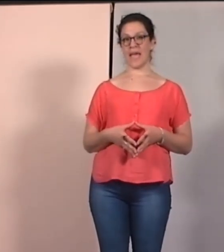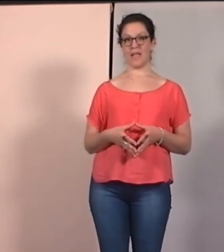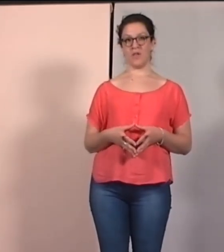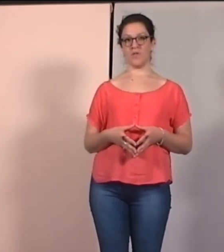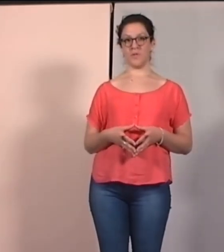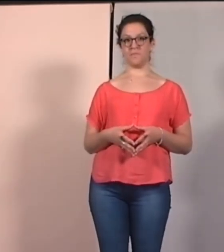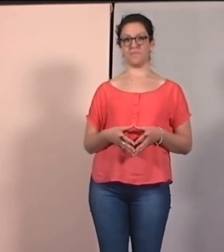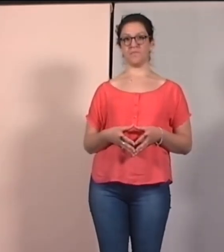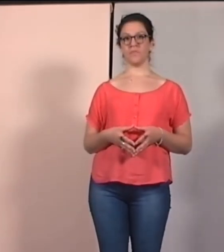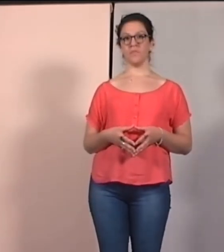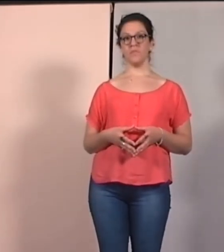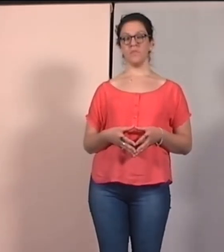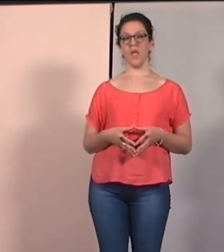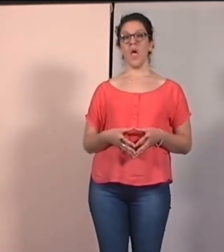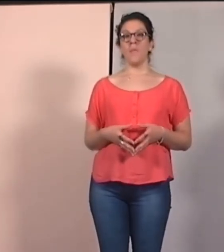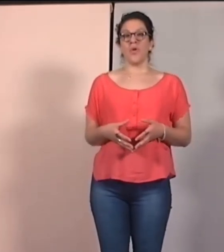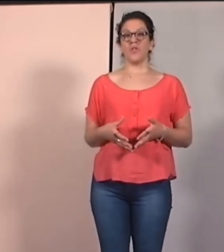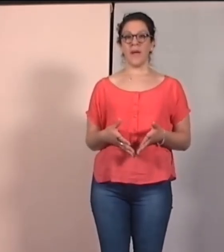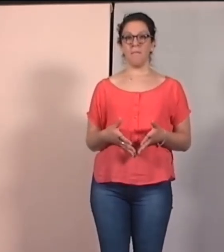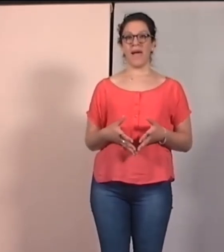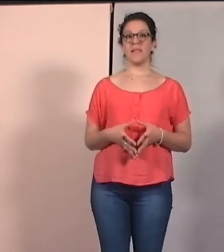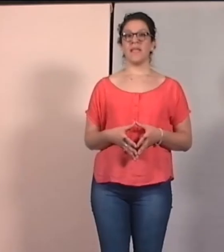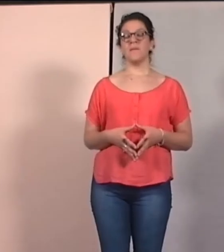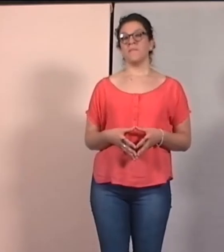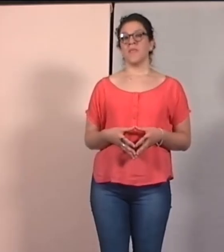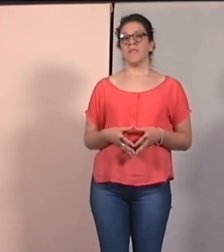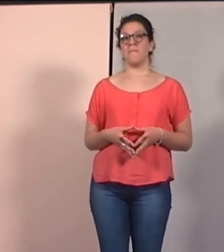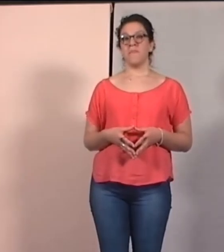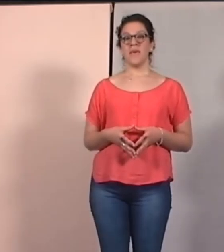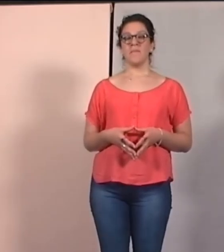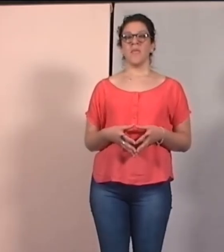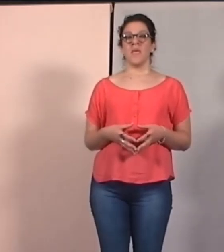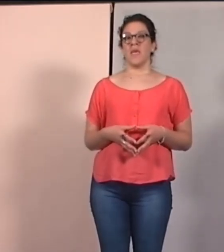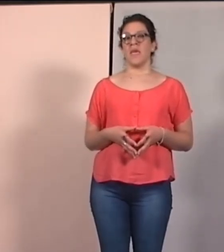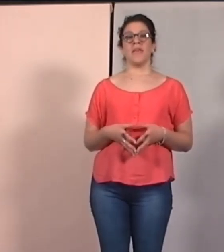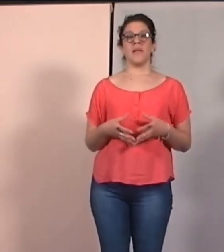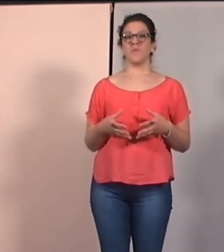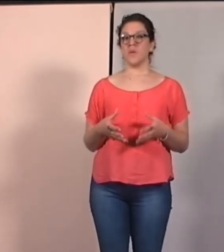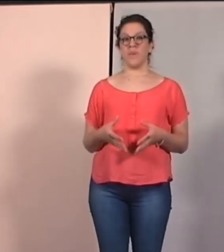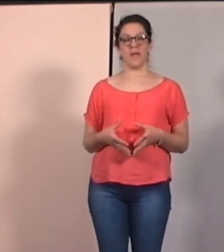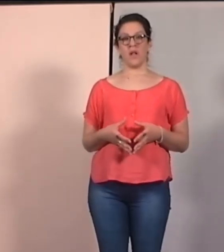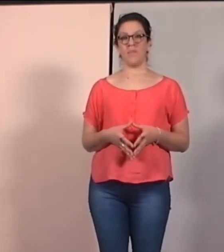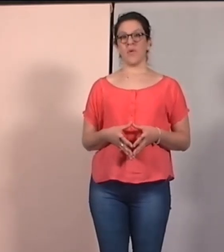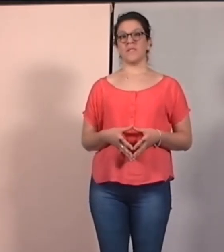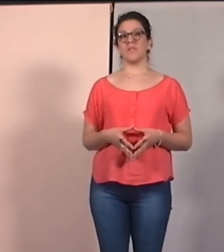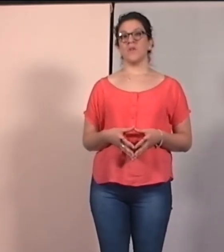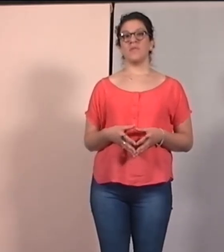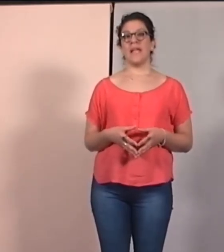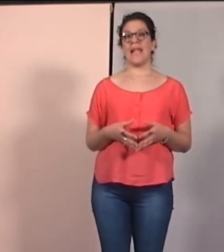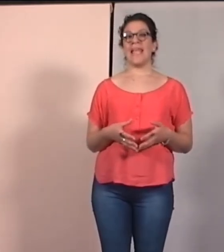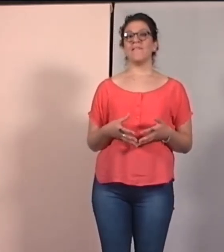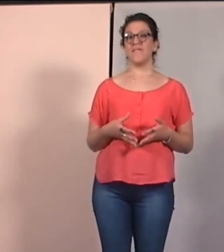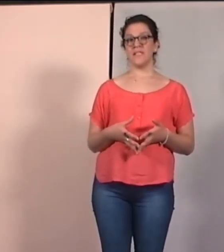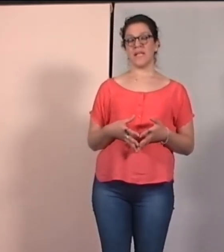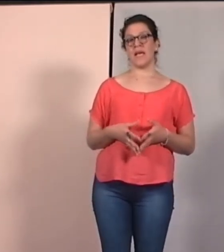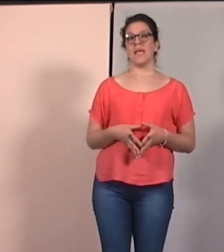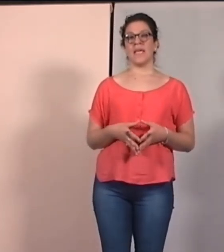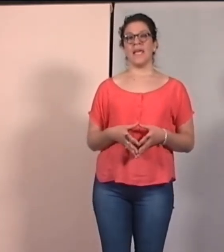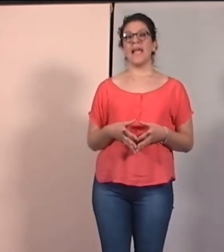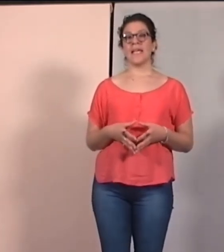años Por otra parte, también estamos esperando la aprobación de la Ley Brisa Que es la